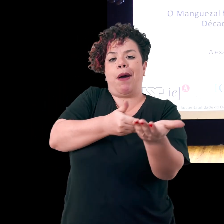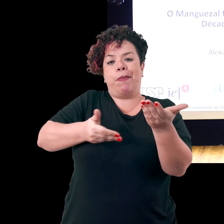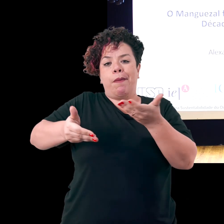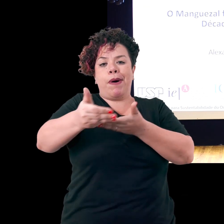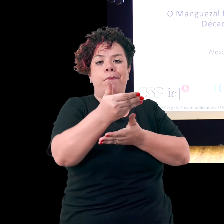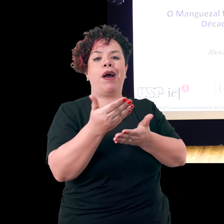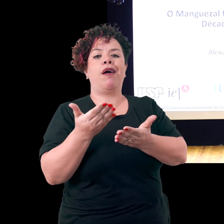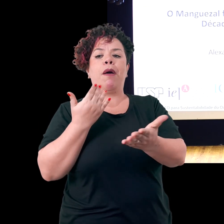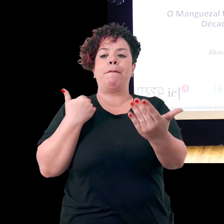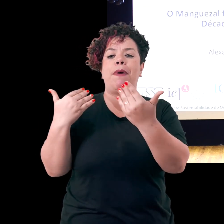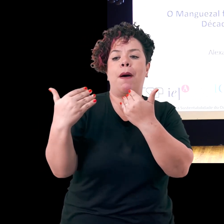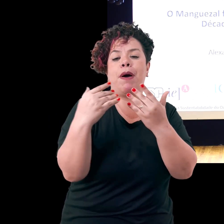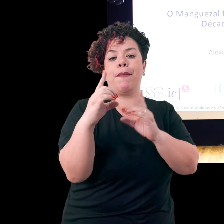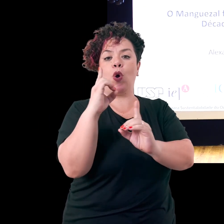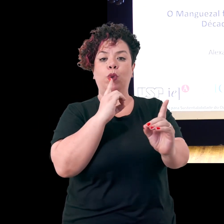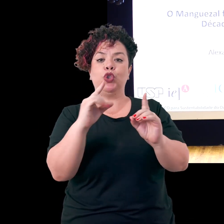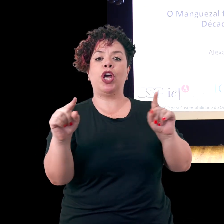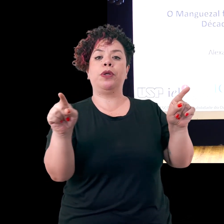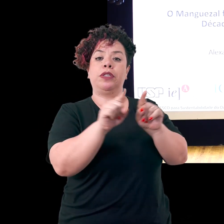a pesquisa que a gente chama de